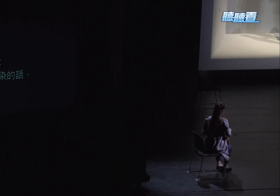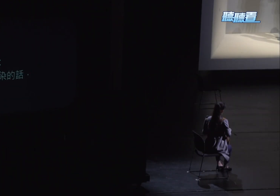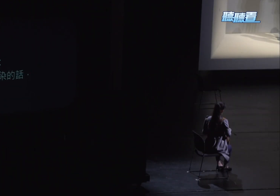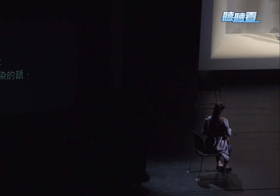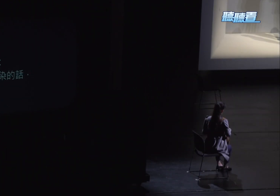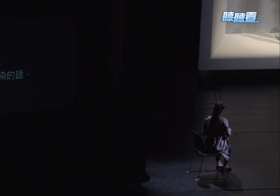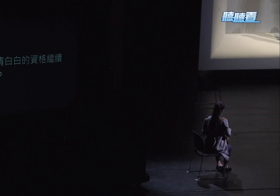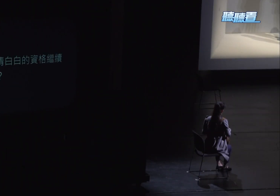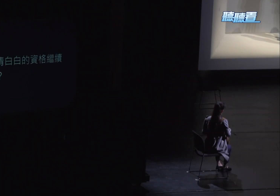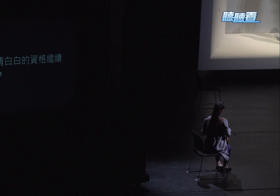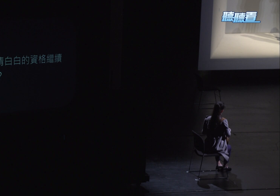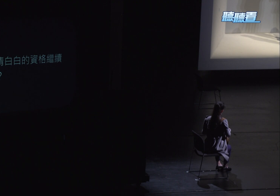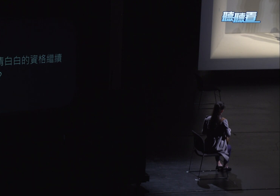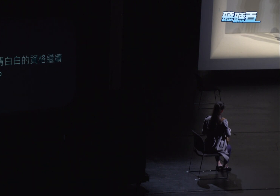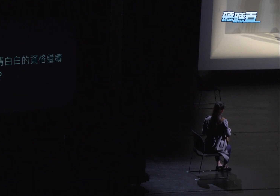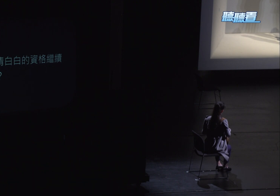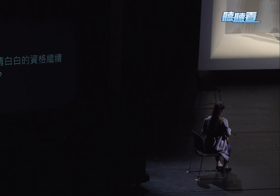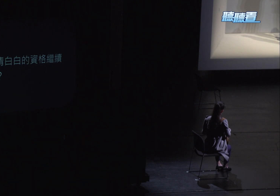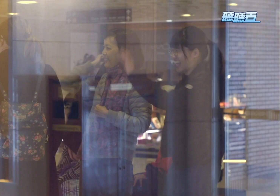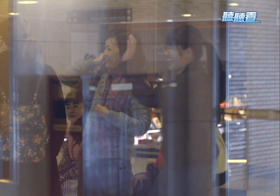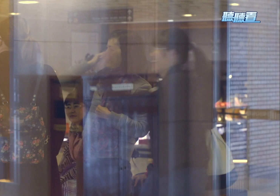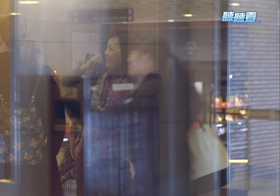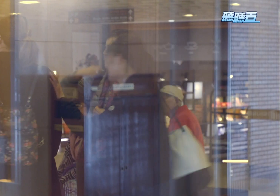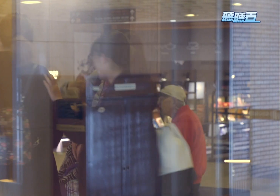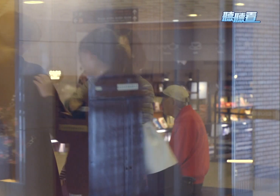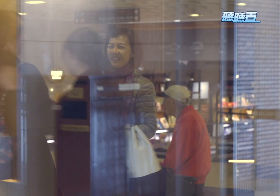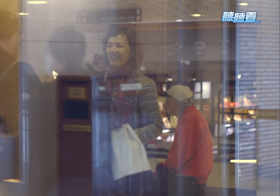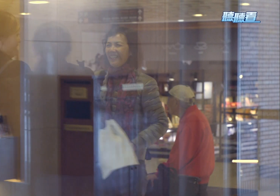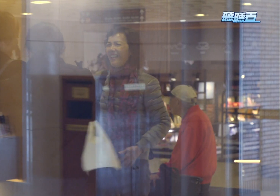染的话，它就是清清白白有。 其实我觉得，